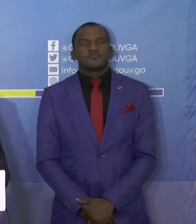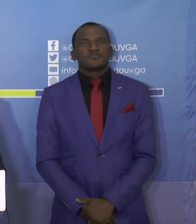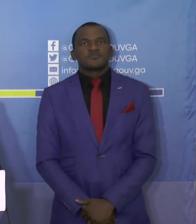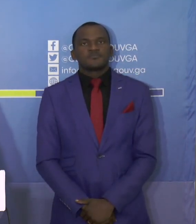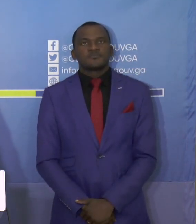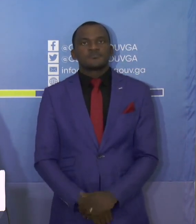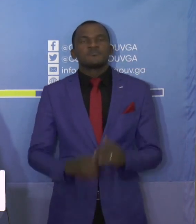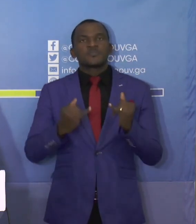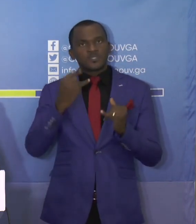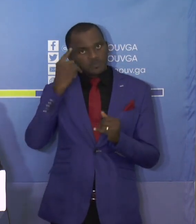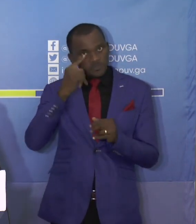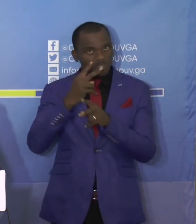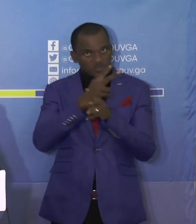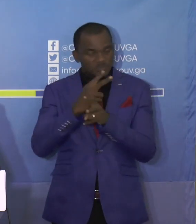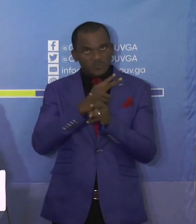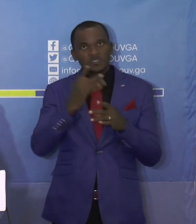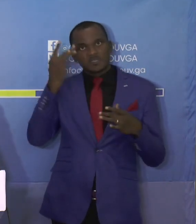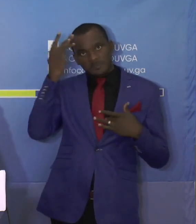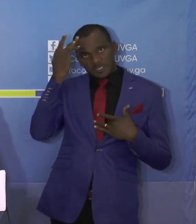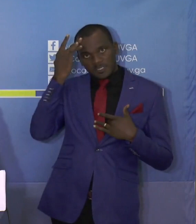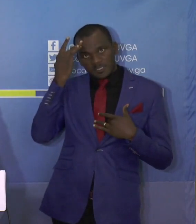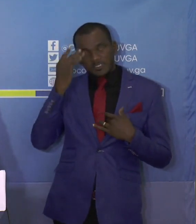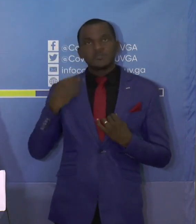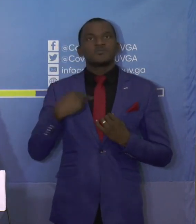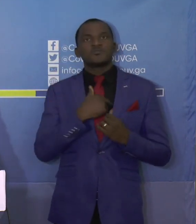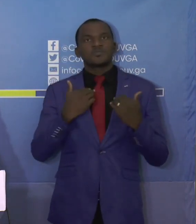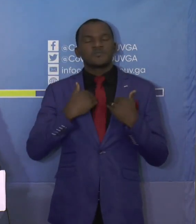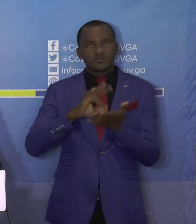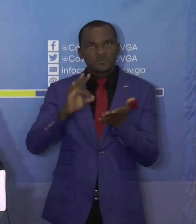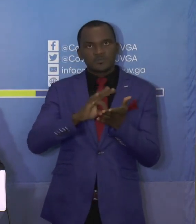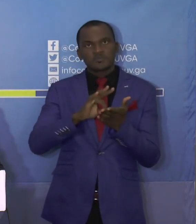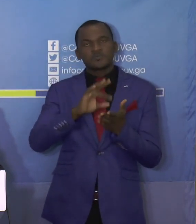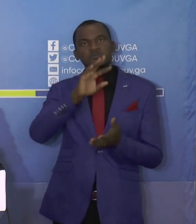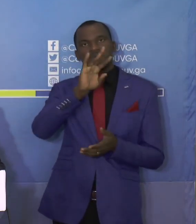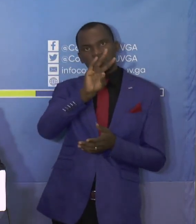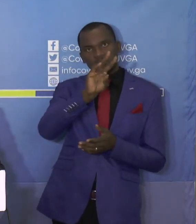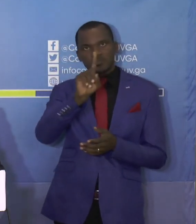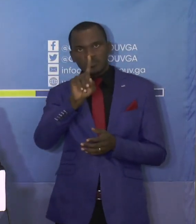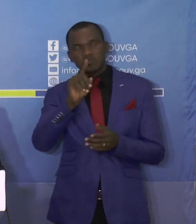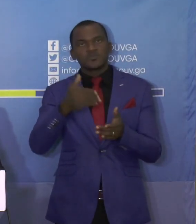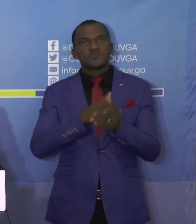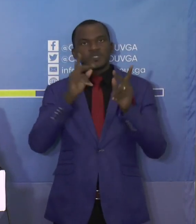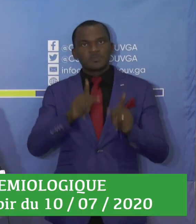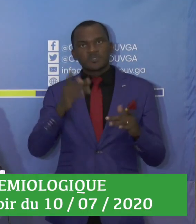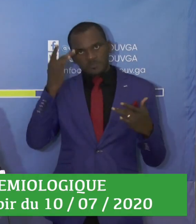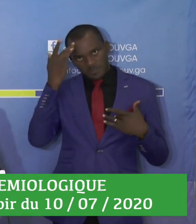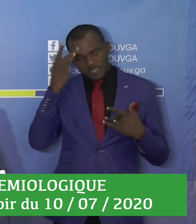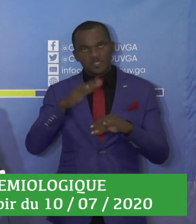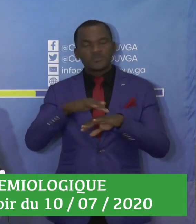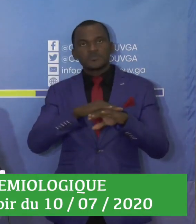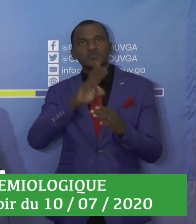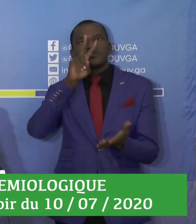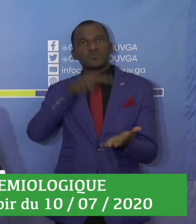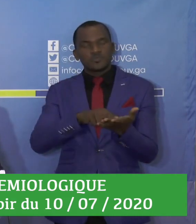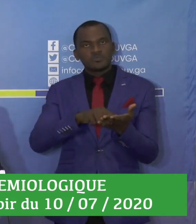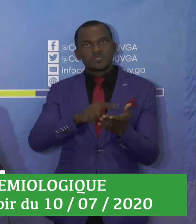En matière de surveillance épidémiologique, nous avons enregistré 71 nouveaux cas positifs sur